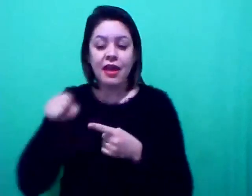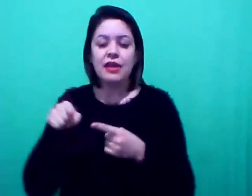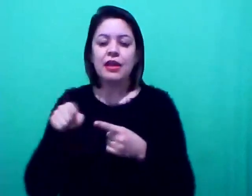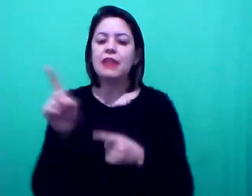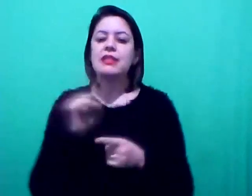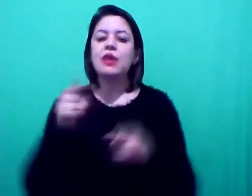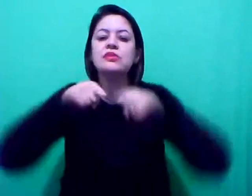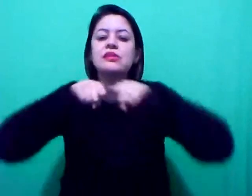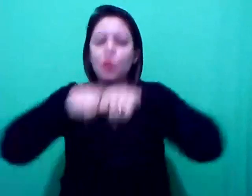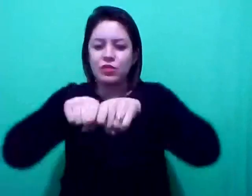Porque